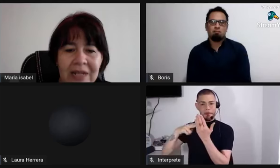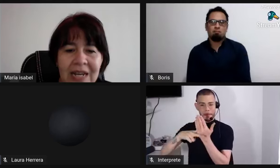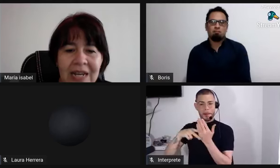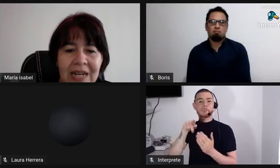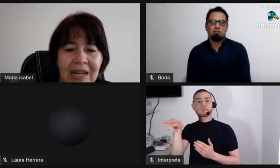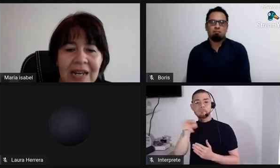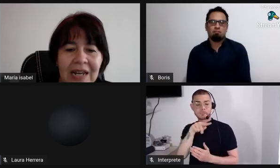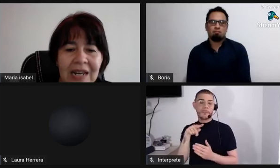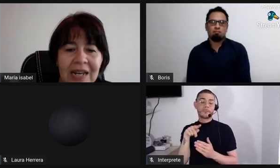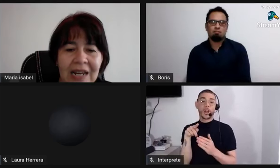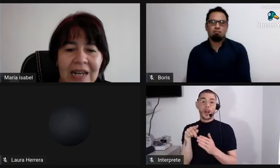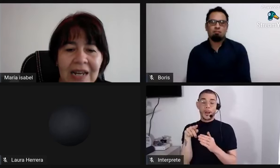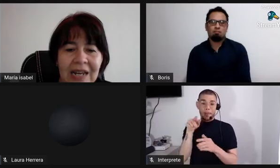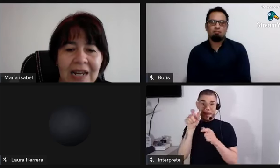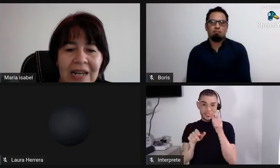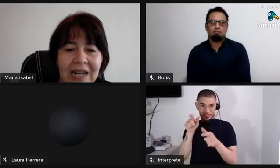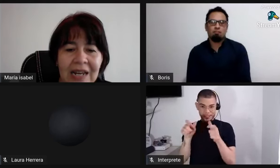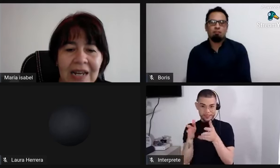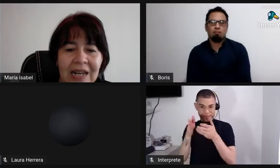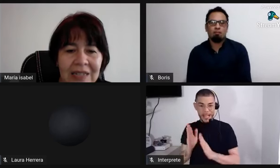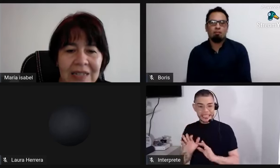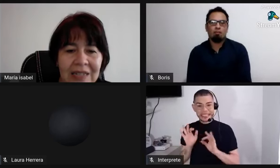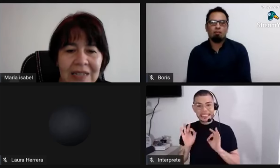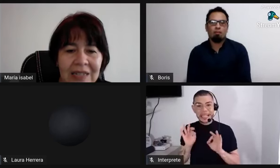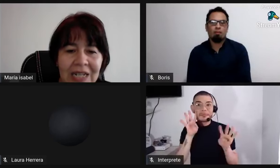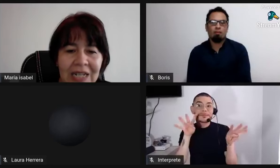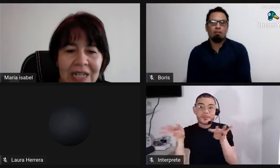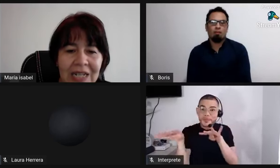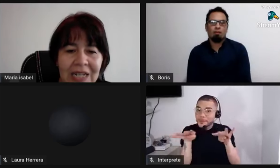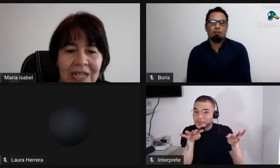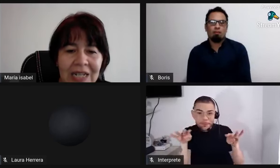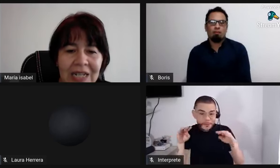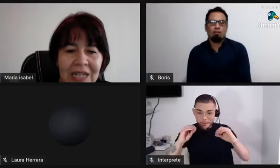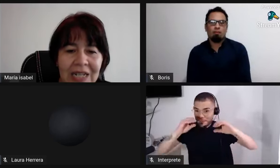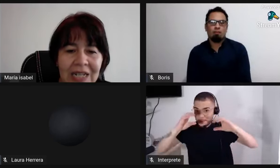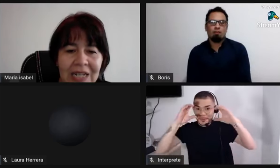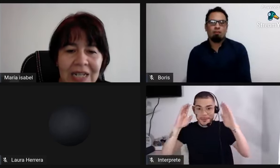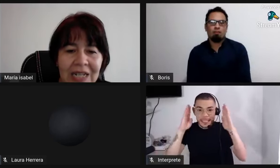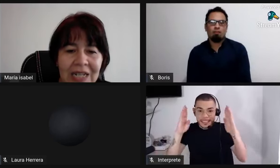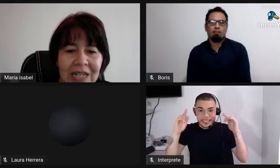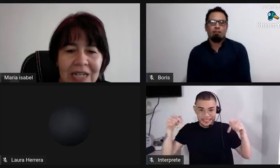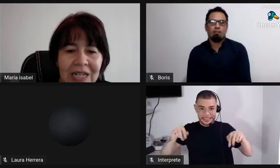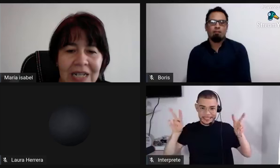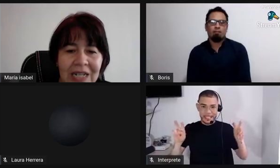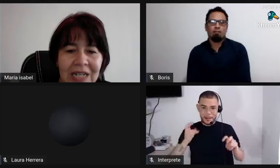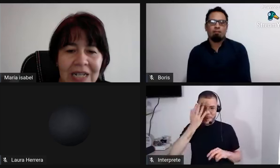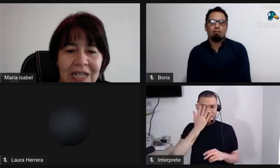muy pendientes de estas tertulias. Entonces, bueno, Boris, te cedo pues la